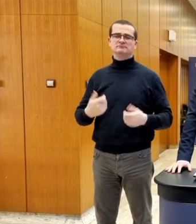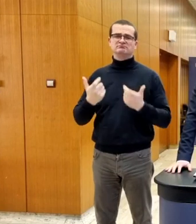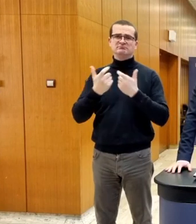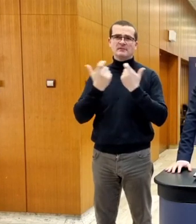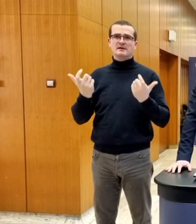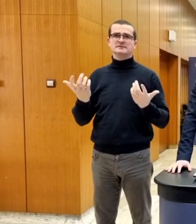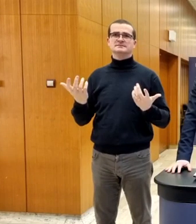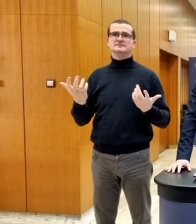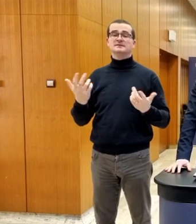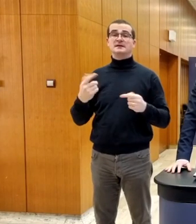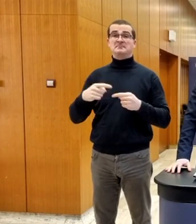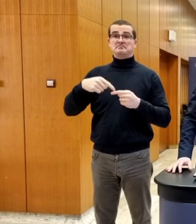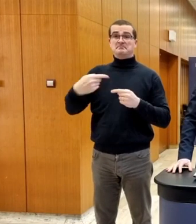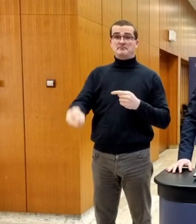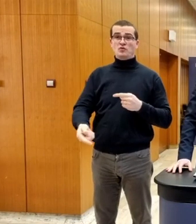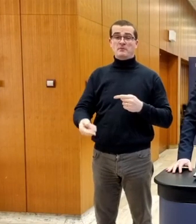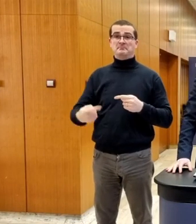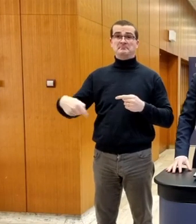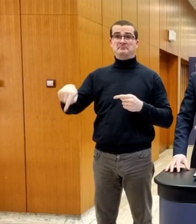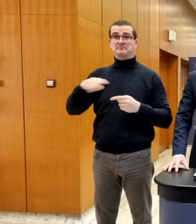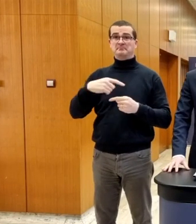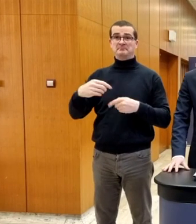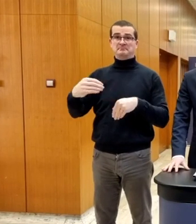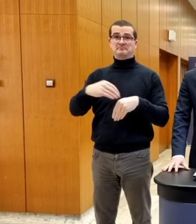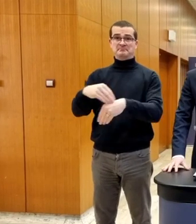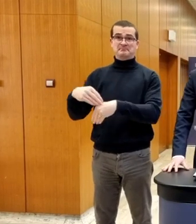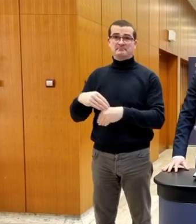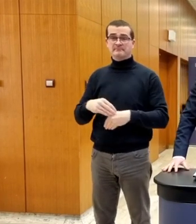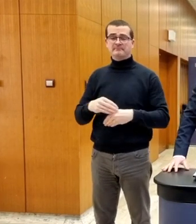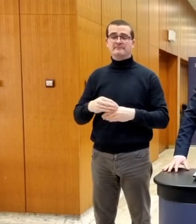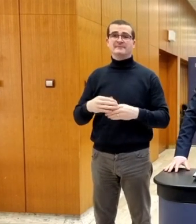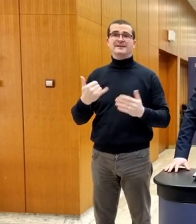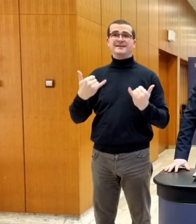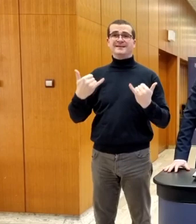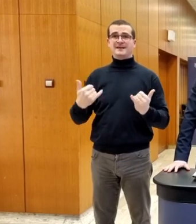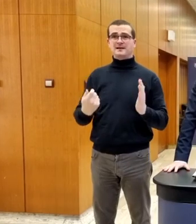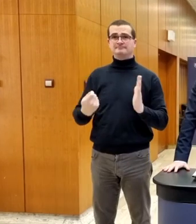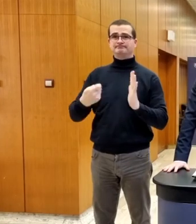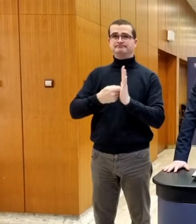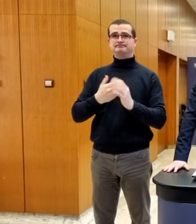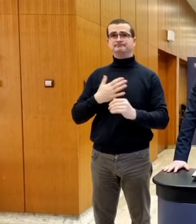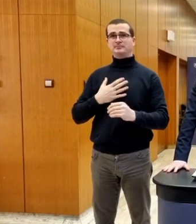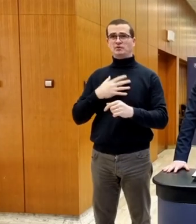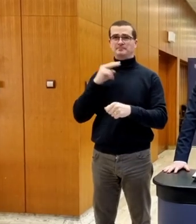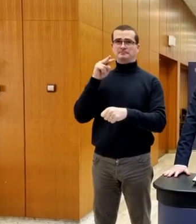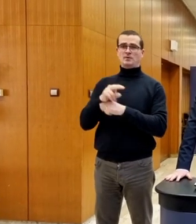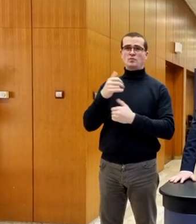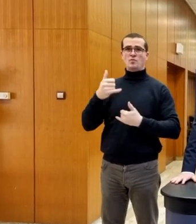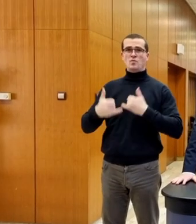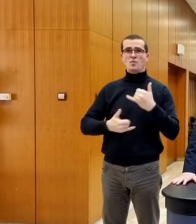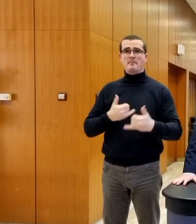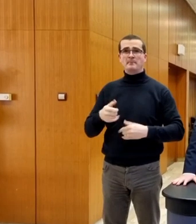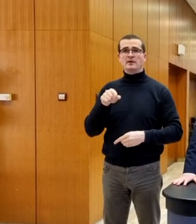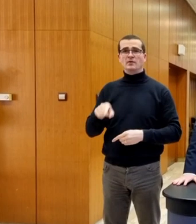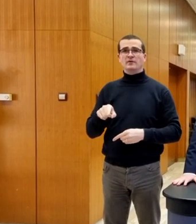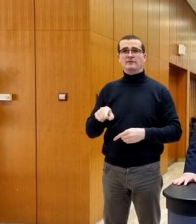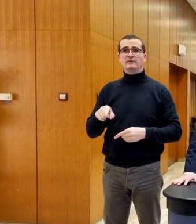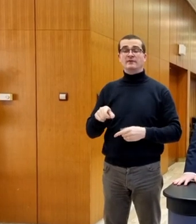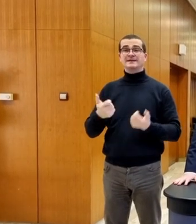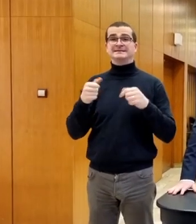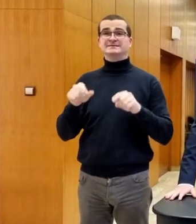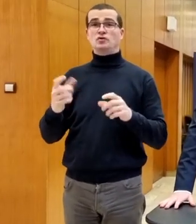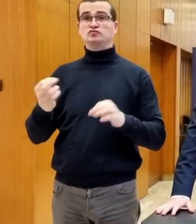samozrejme, následné reakcie. Dovolte mi, aby som doplnil svoj pohľad a zopakoval, že z